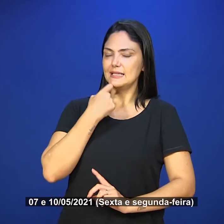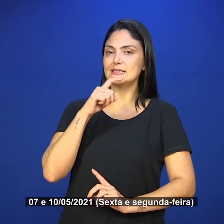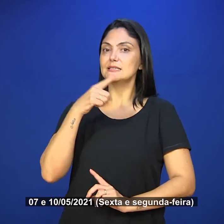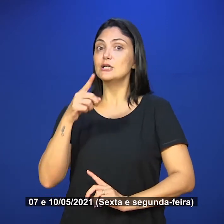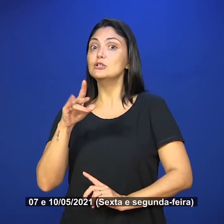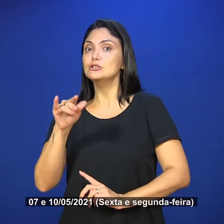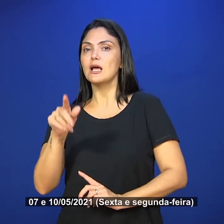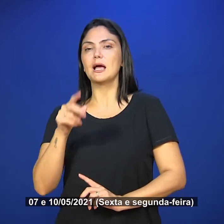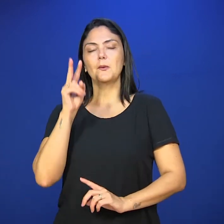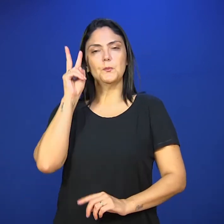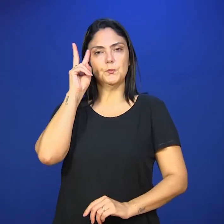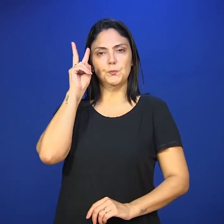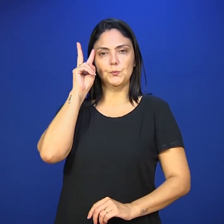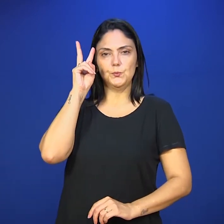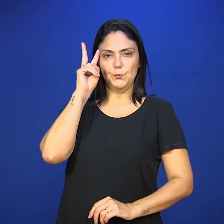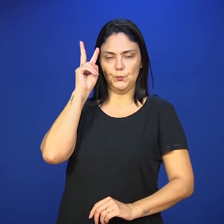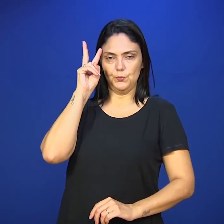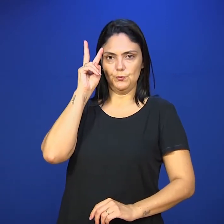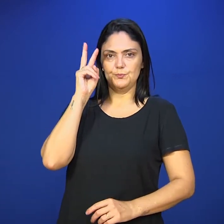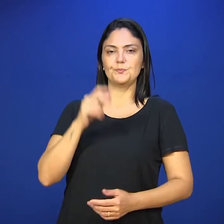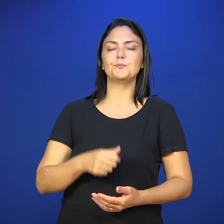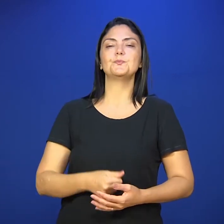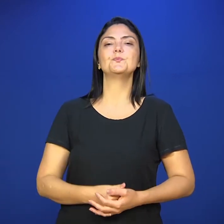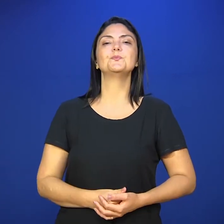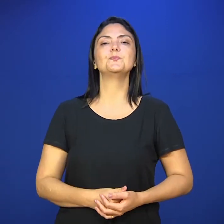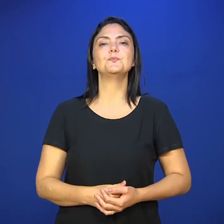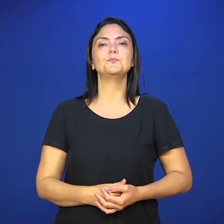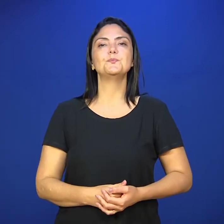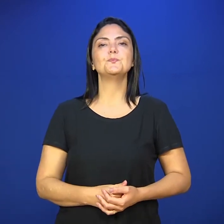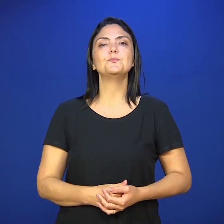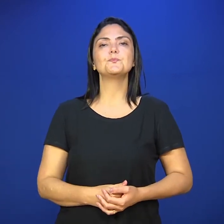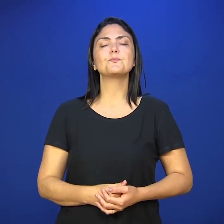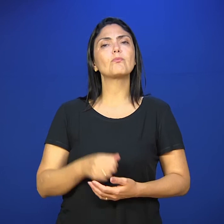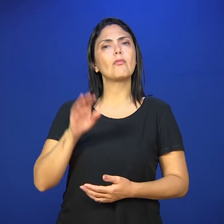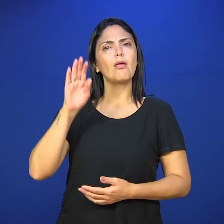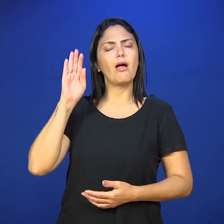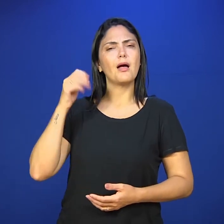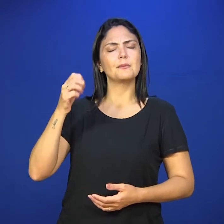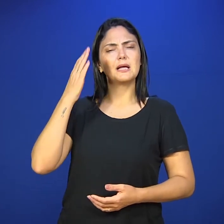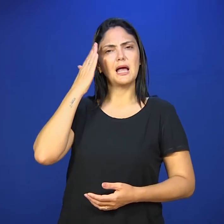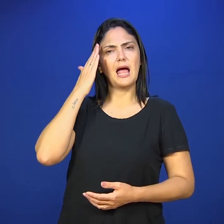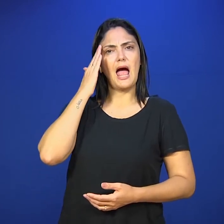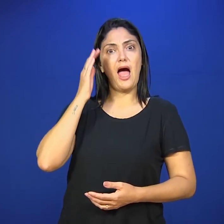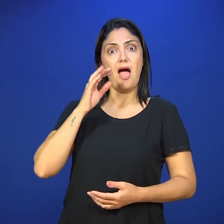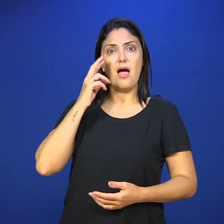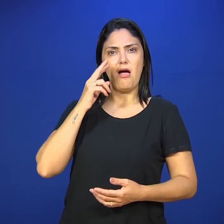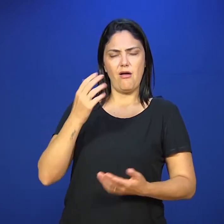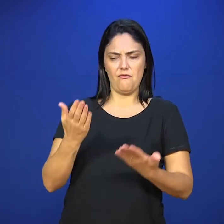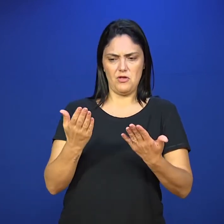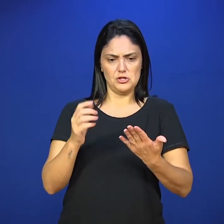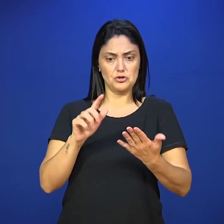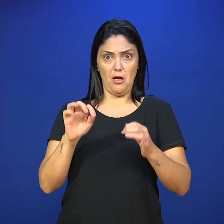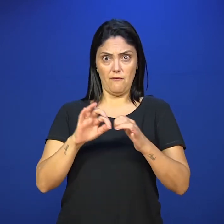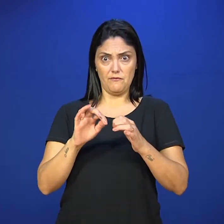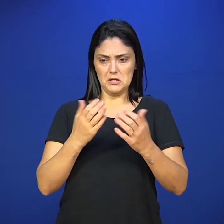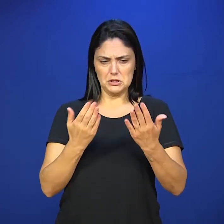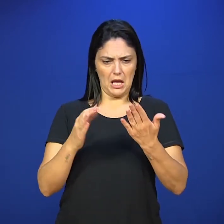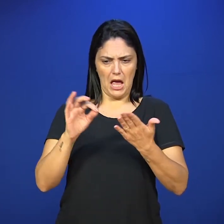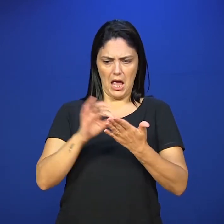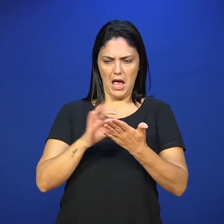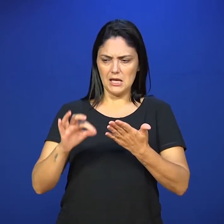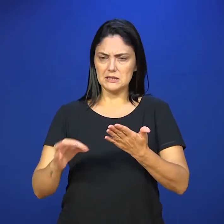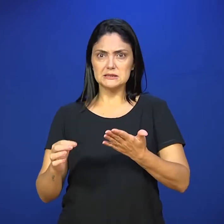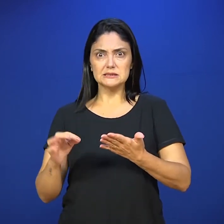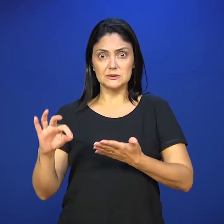e segunda-feira. 9.1. Fica o candidato ciente que, no ato da conclusão da matrícula e